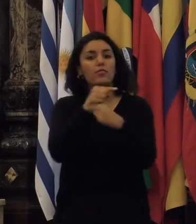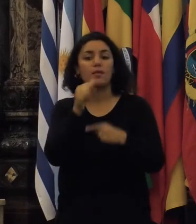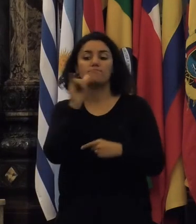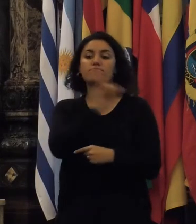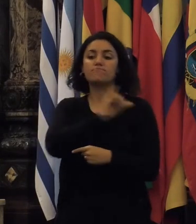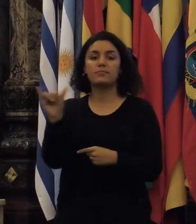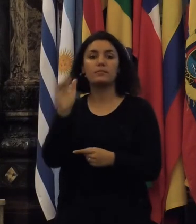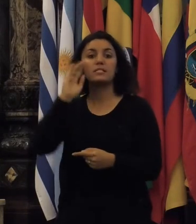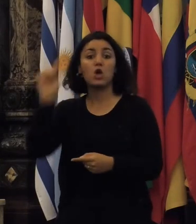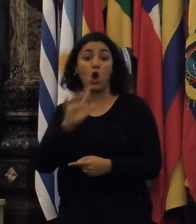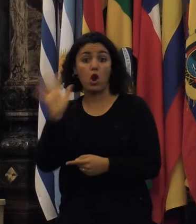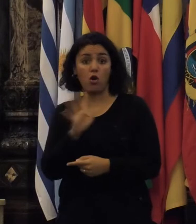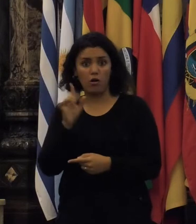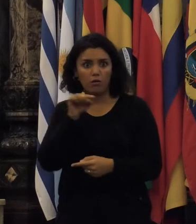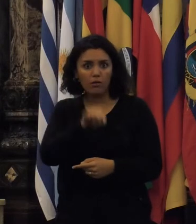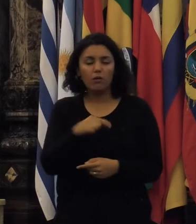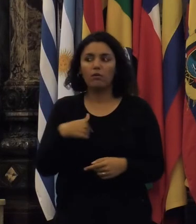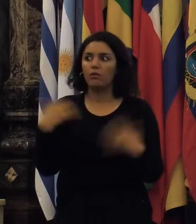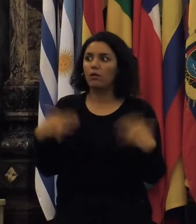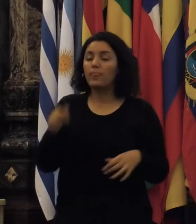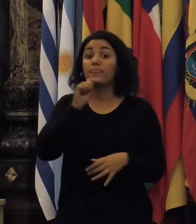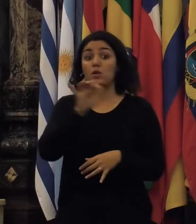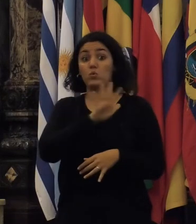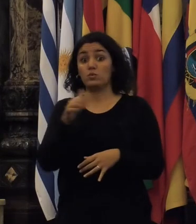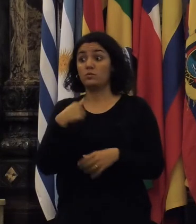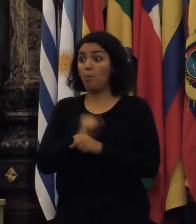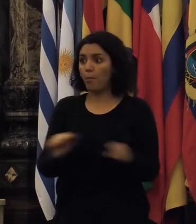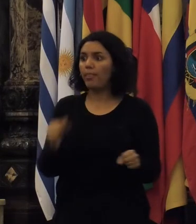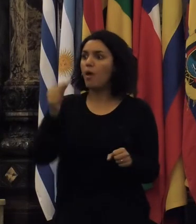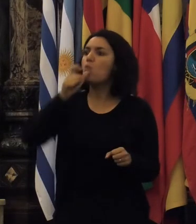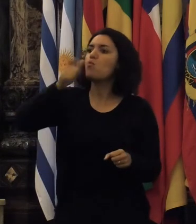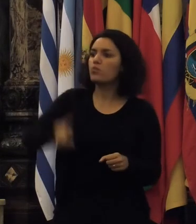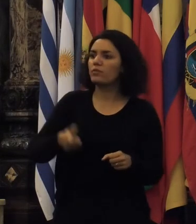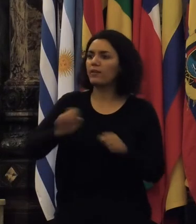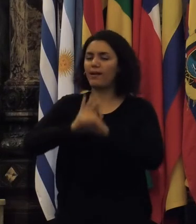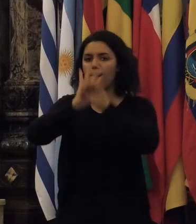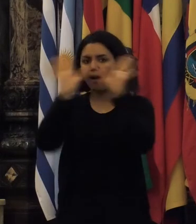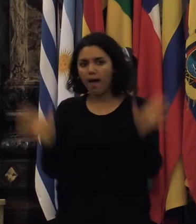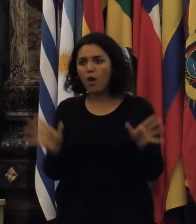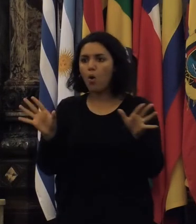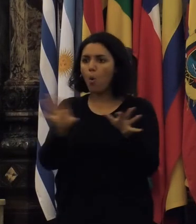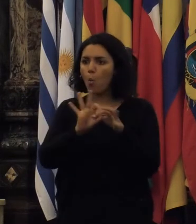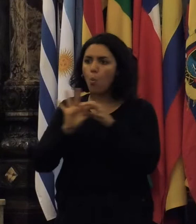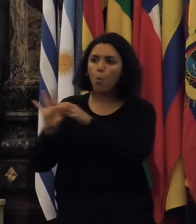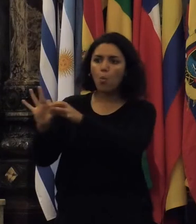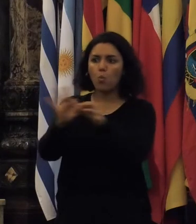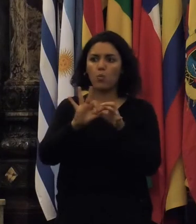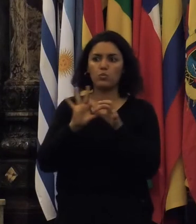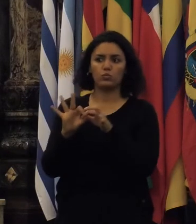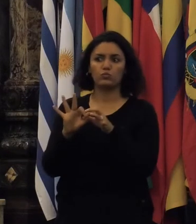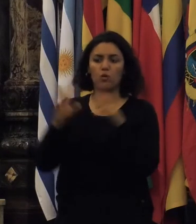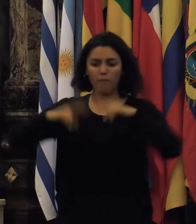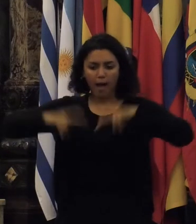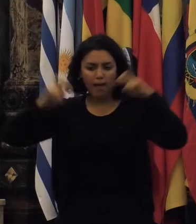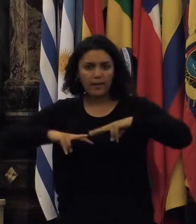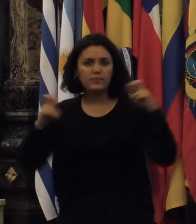esas denuncias, si nosotros las presentamos bien presentadas, si de manera conjunta